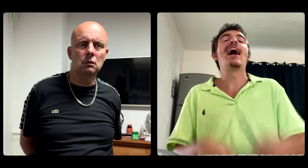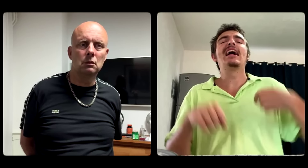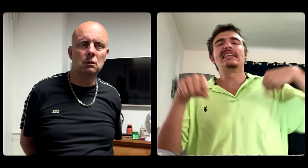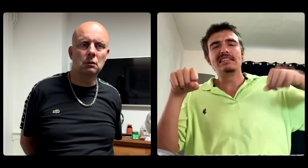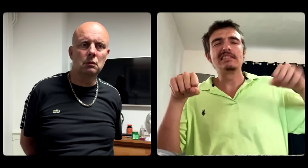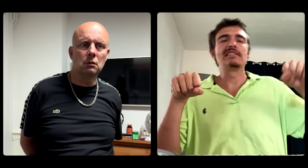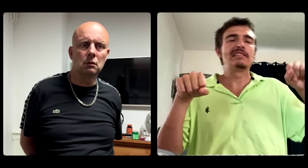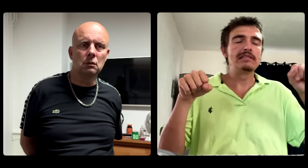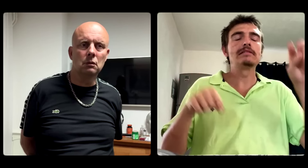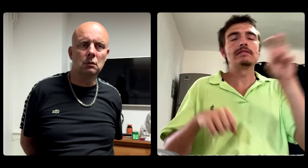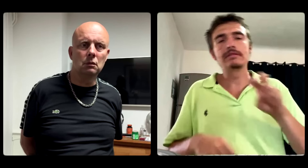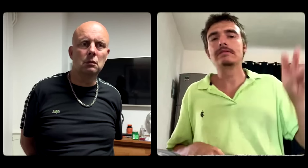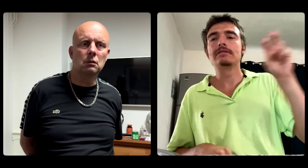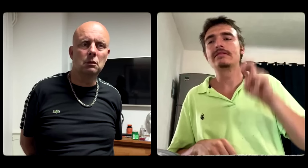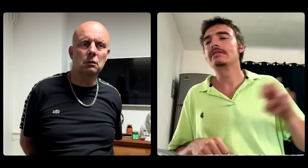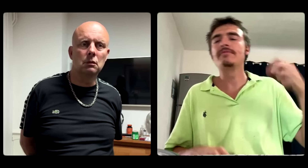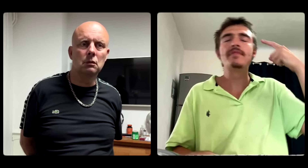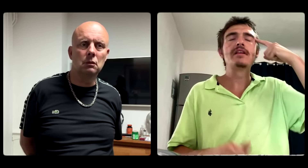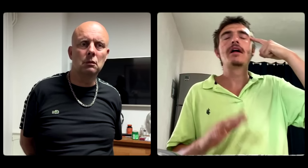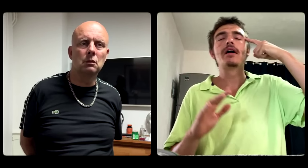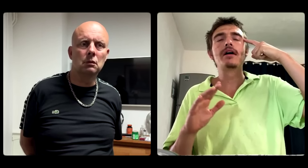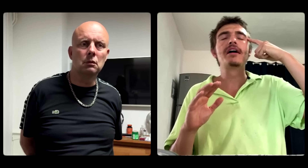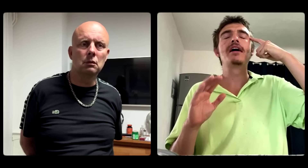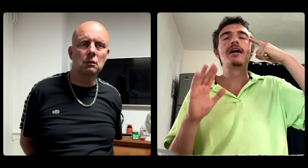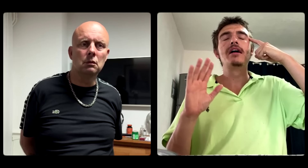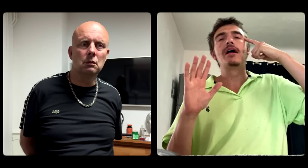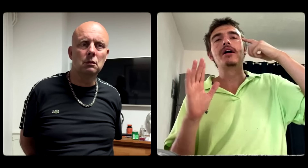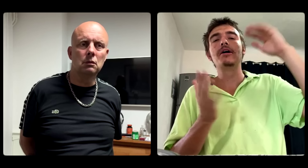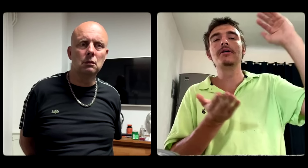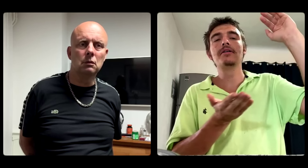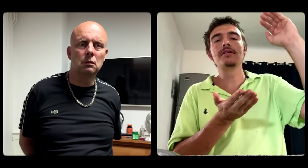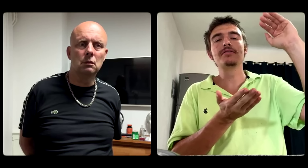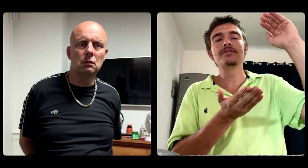Het maakt me niet uit, want ik praat niet met die boys van je. Ik praat met jou.